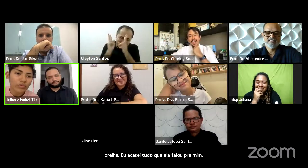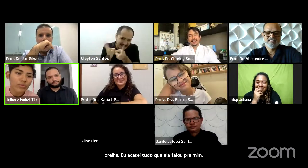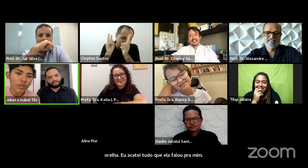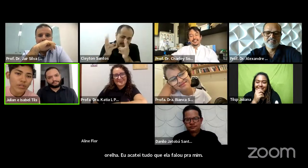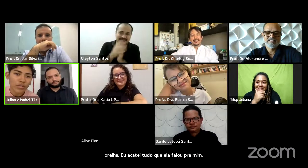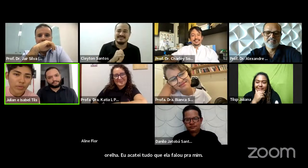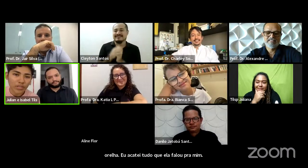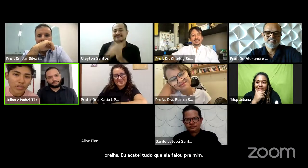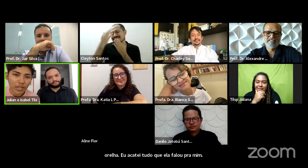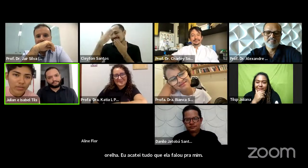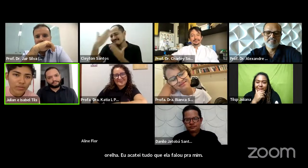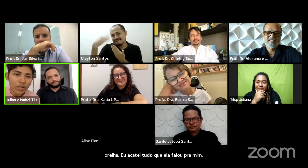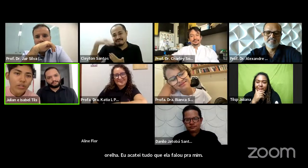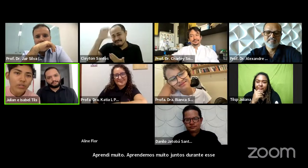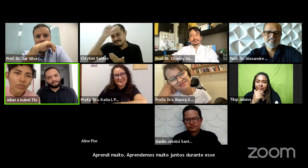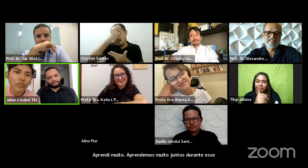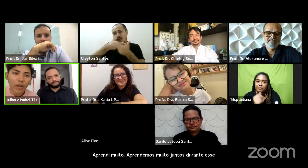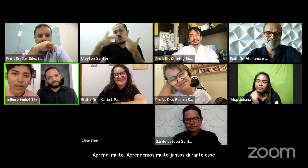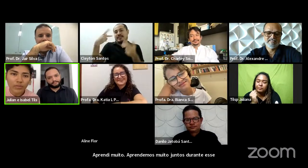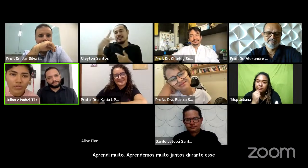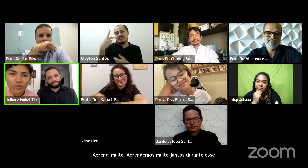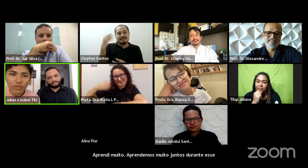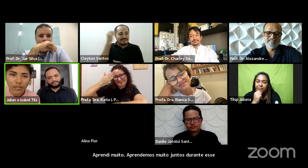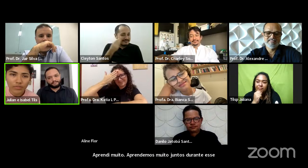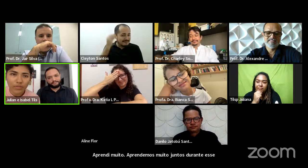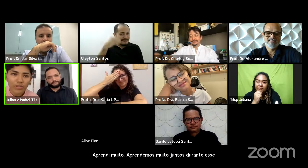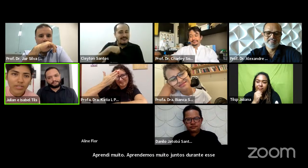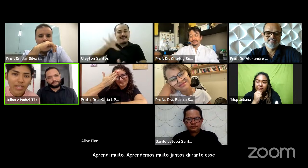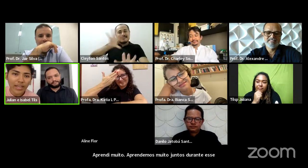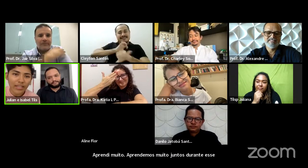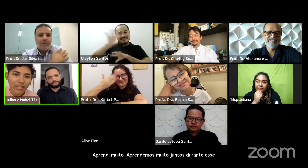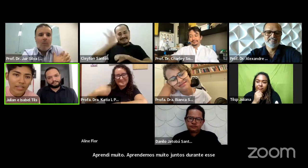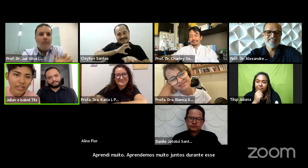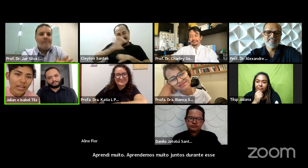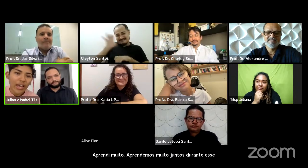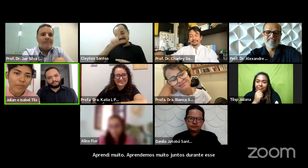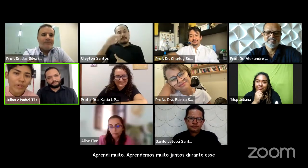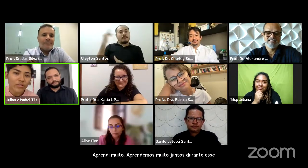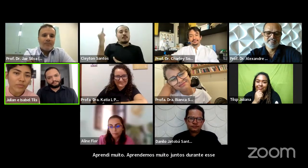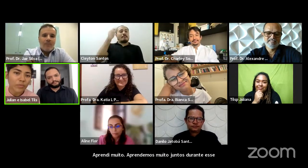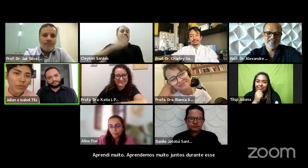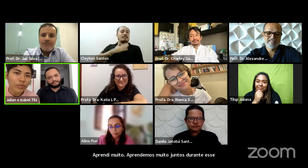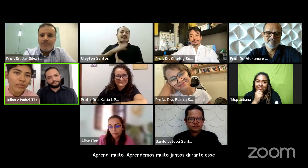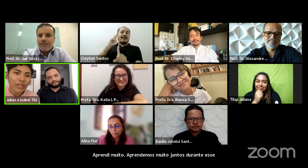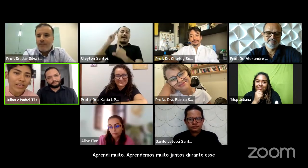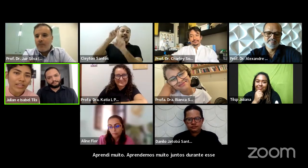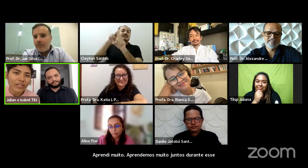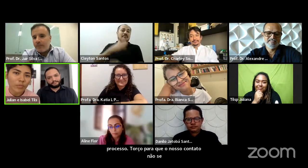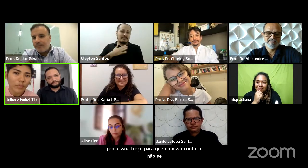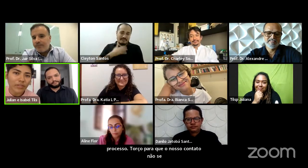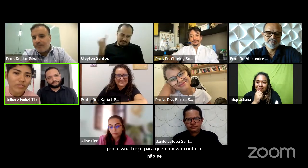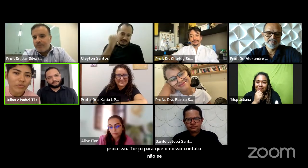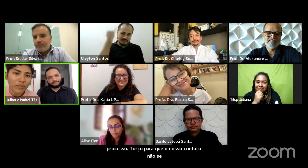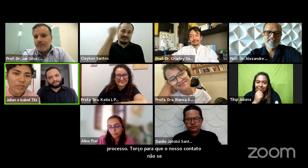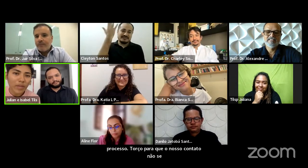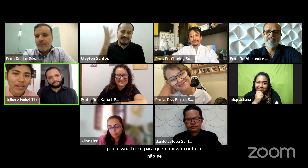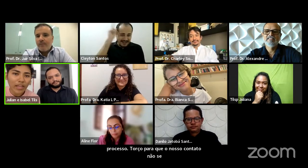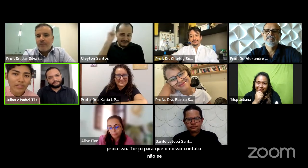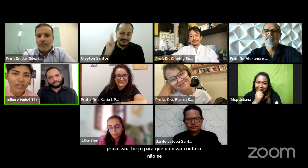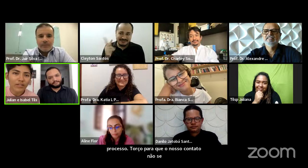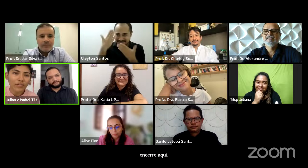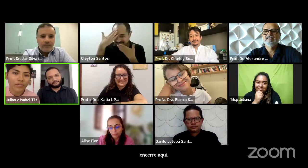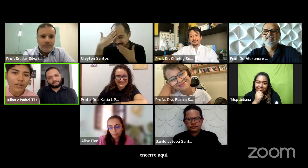muito juntos durante esse processo. Torço para que o nosso contato não se encerre aqui. Aprendi muito esse momento. Eu tive